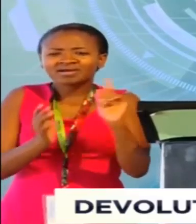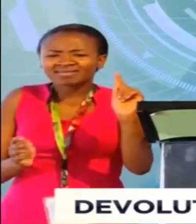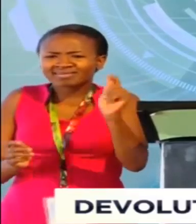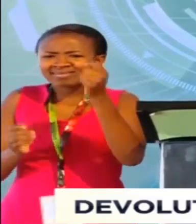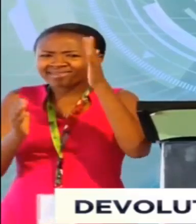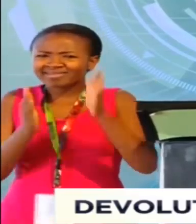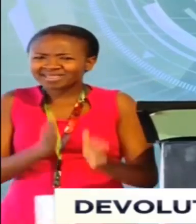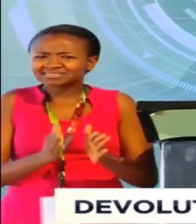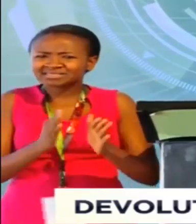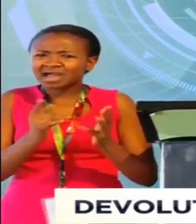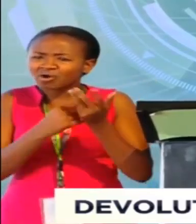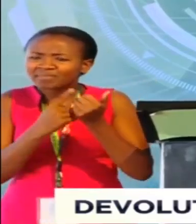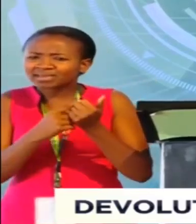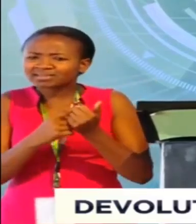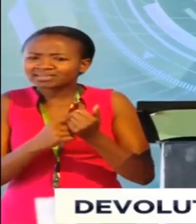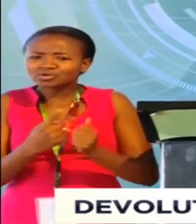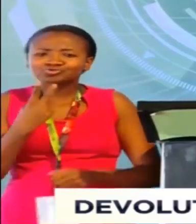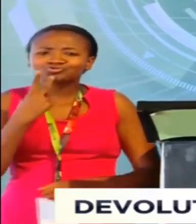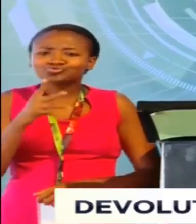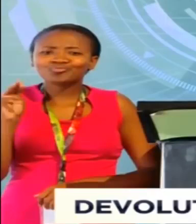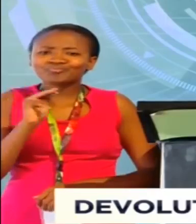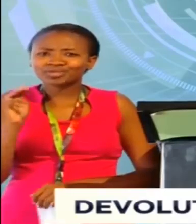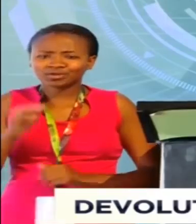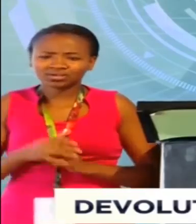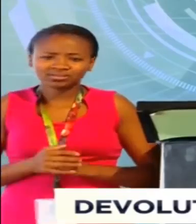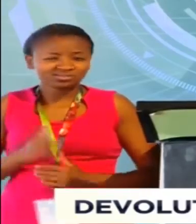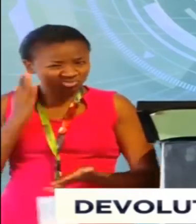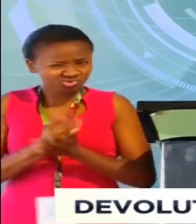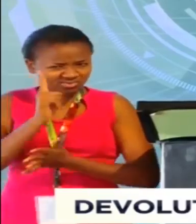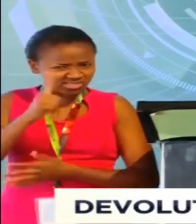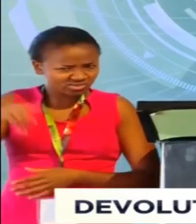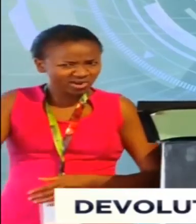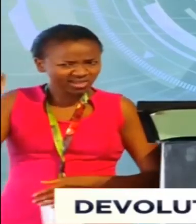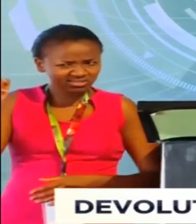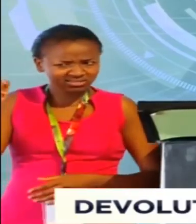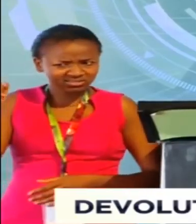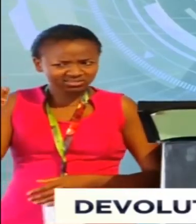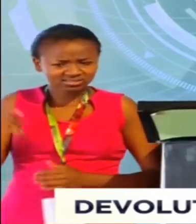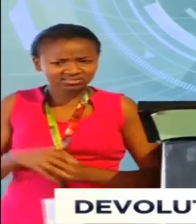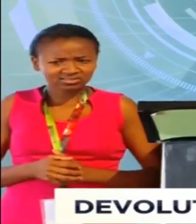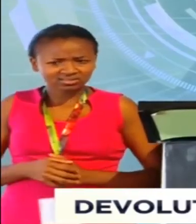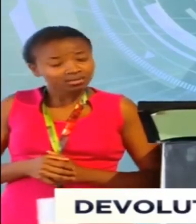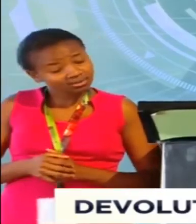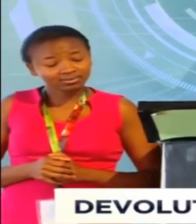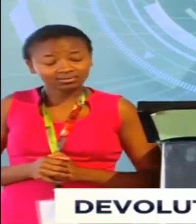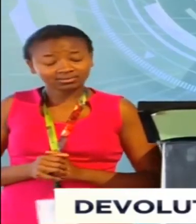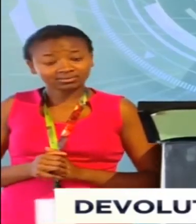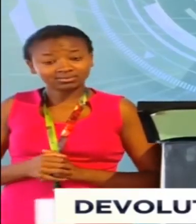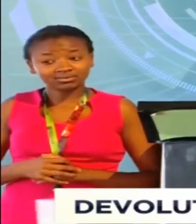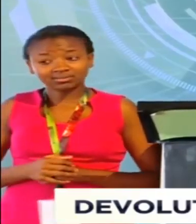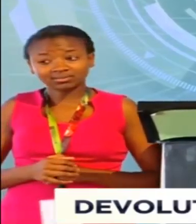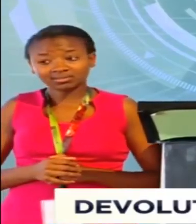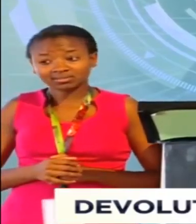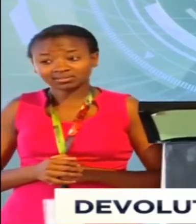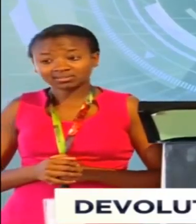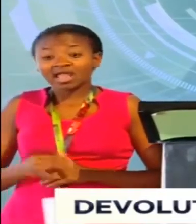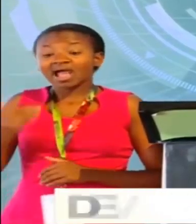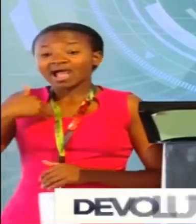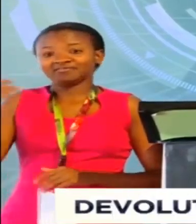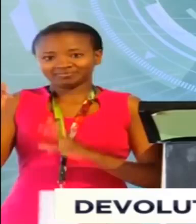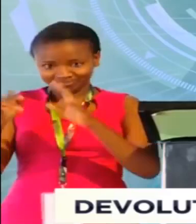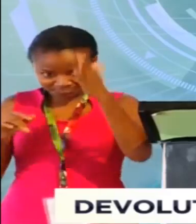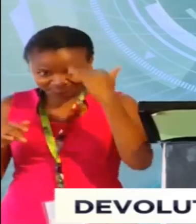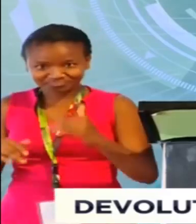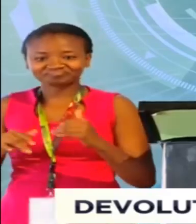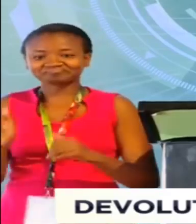wananchi milioni 2 na kitu. Is that correct? Right? Kuna kaunti